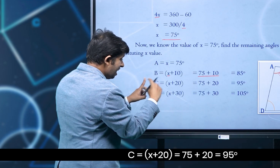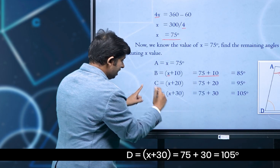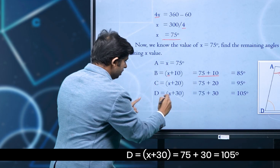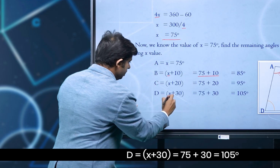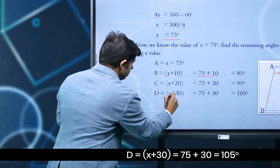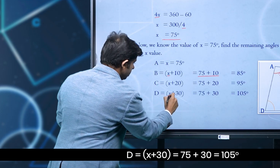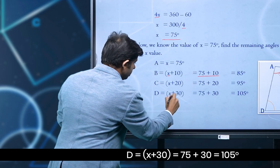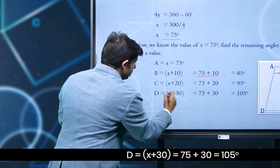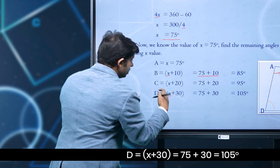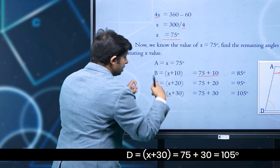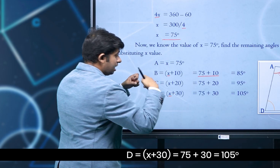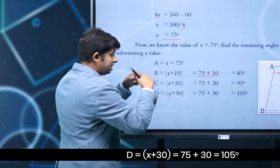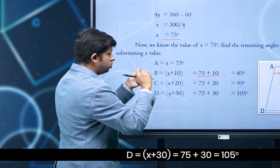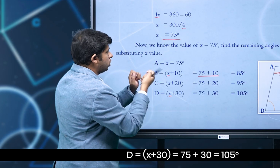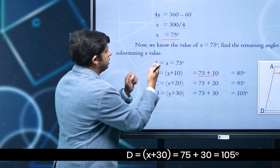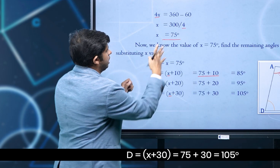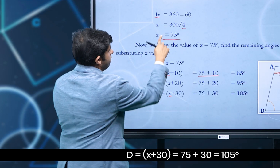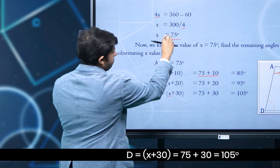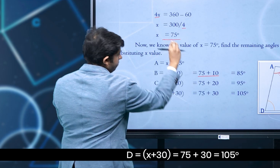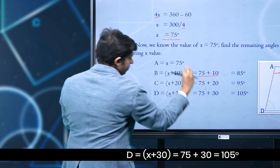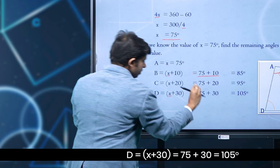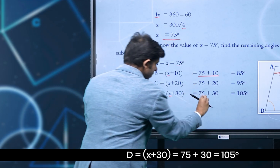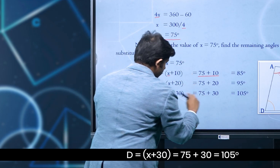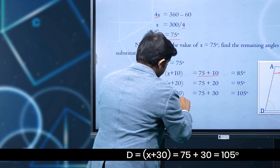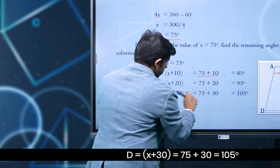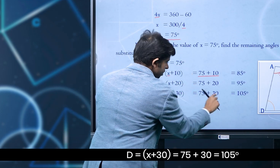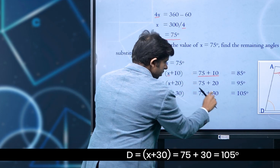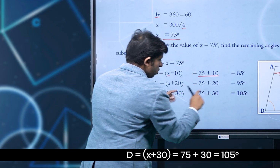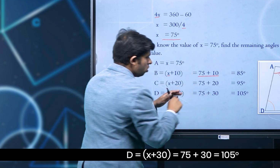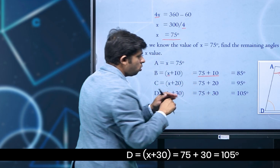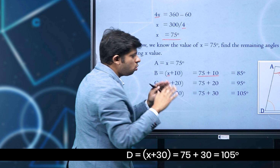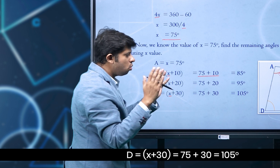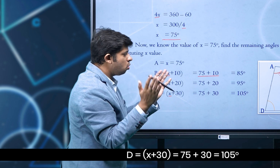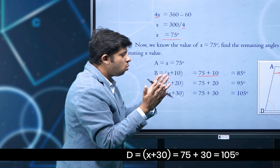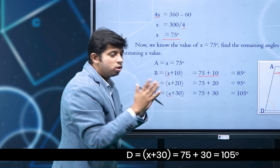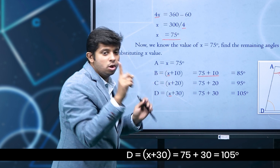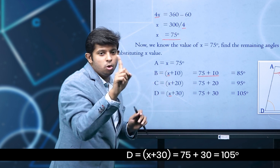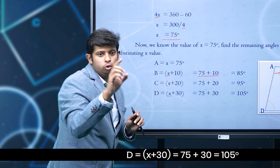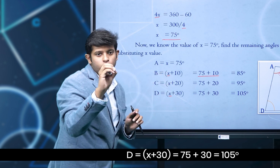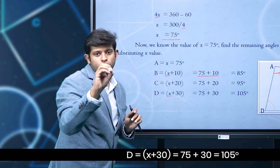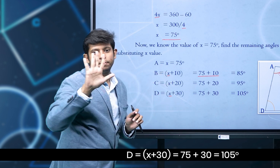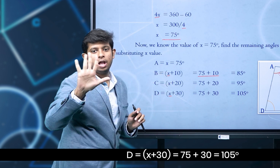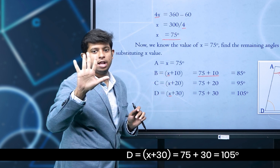D is equals to x plus 30 is equals to 75 plus 30 is equals to 105 degrees.